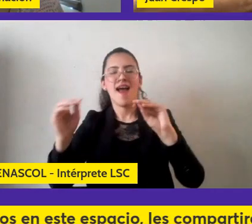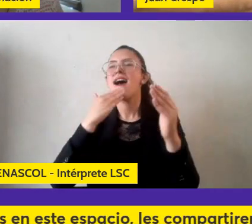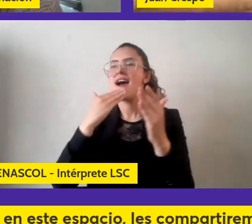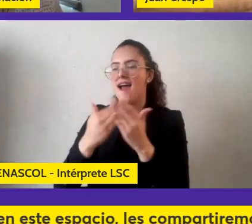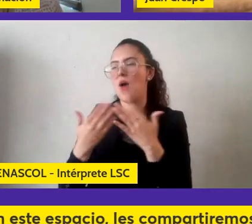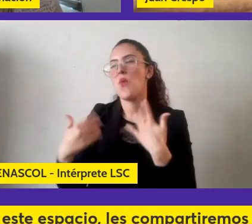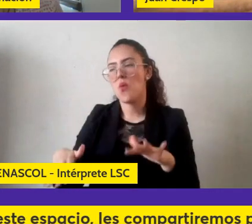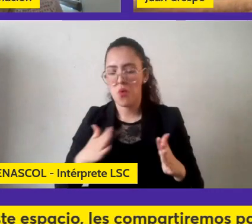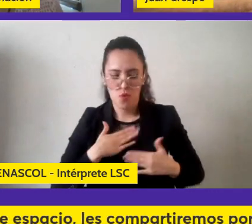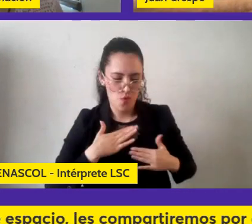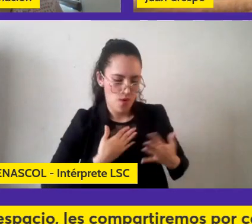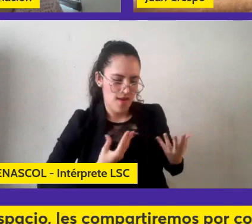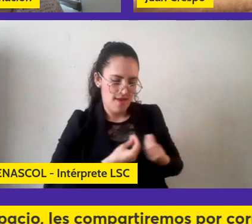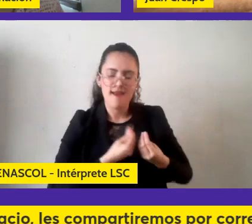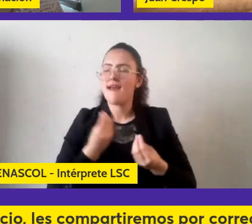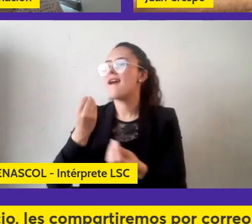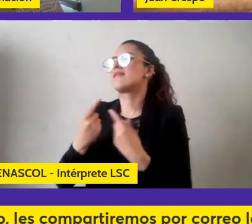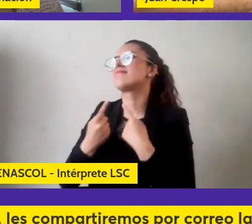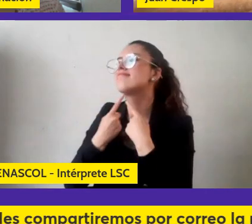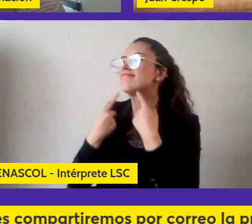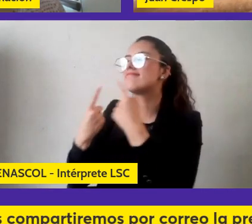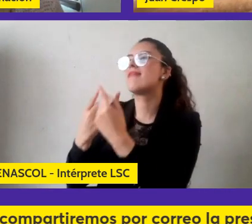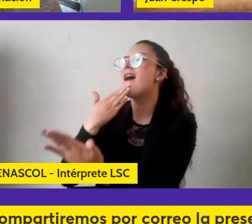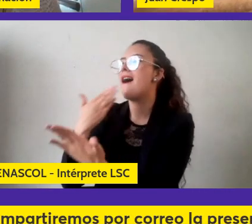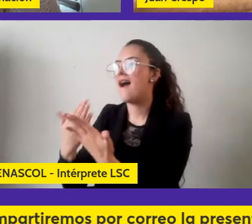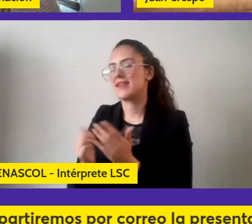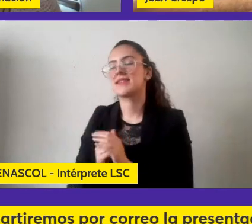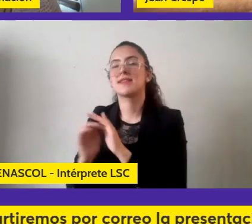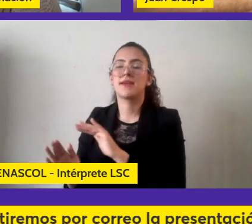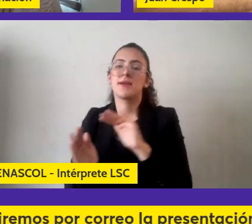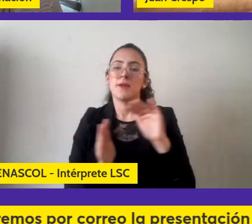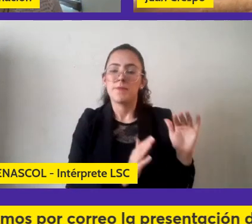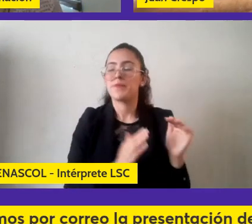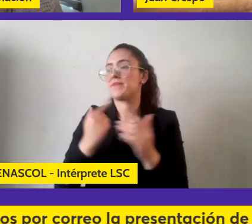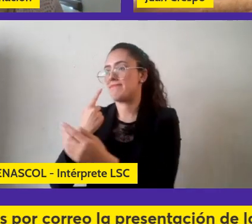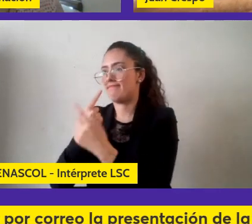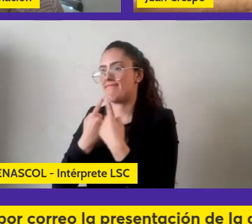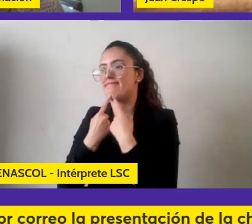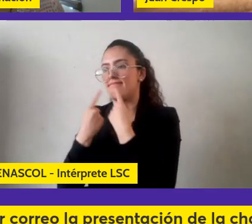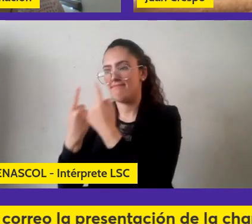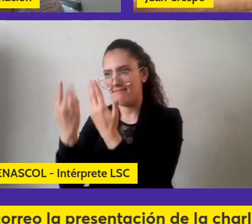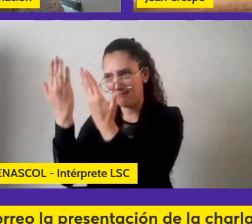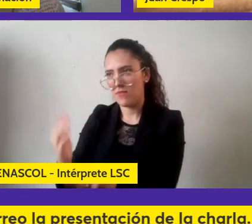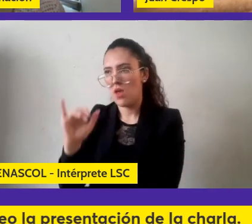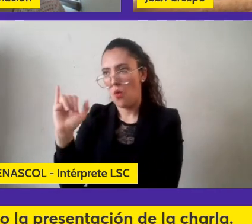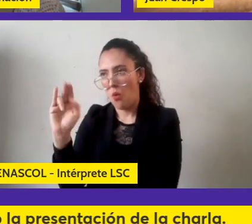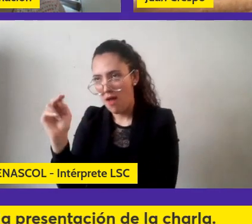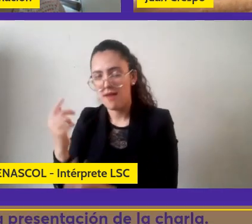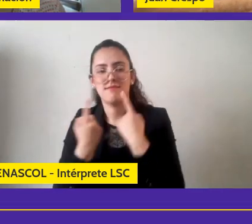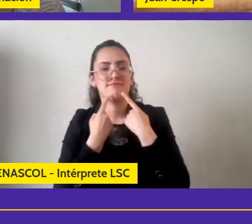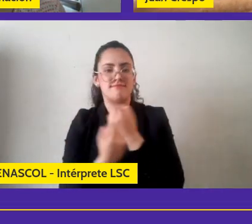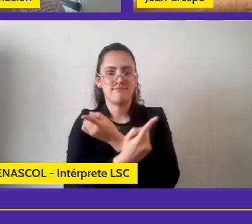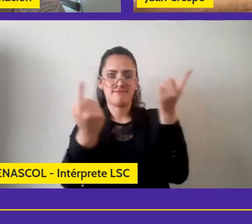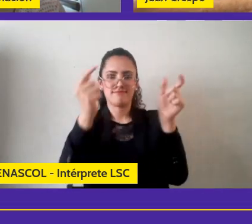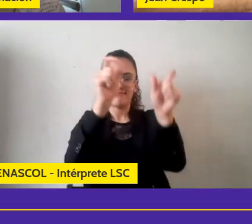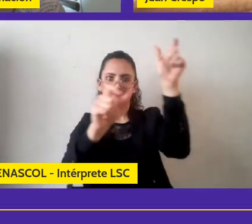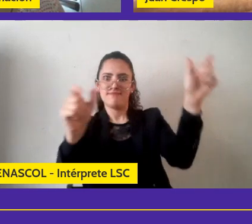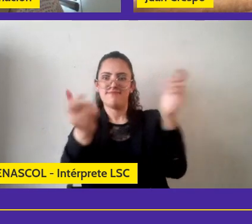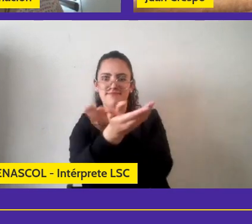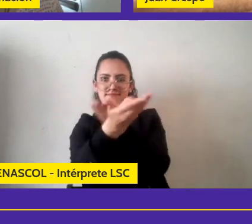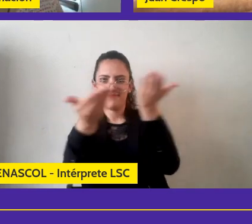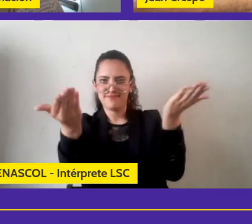equipo. Y nada, pues quería contarte a ti y contarle a las personas que nos están viendo, como te había